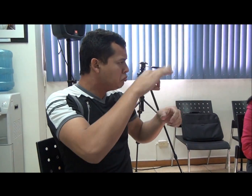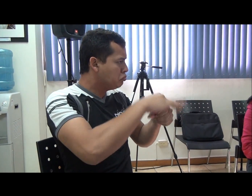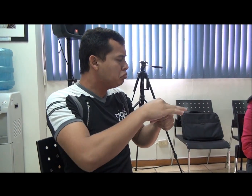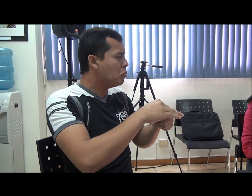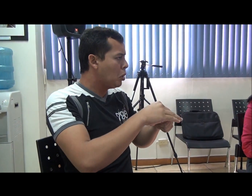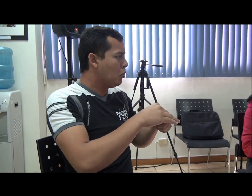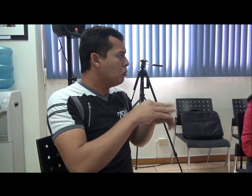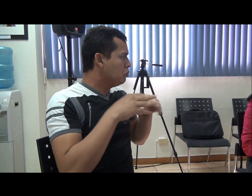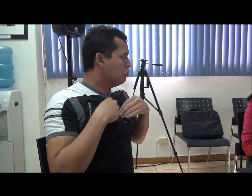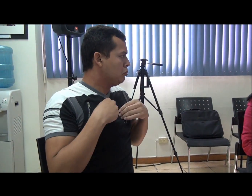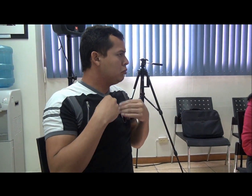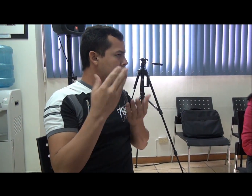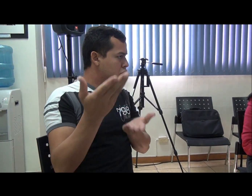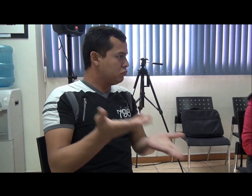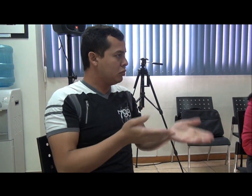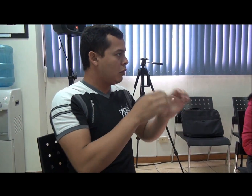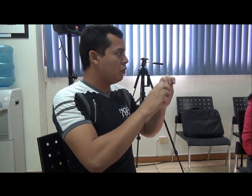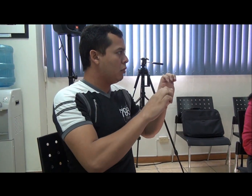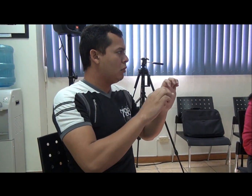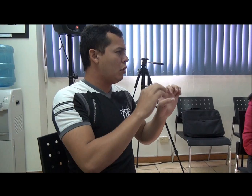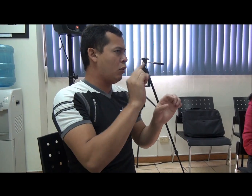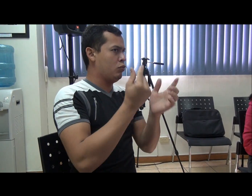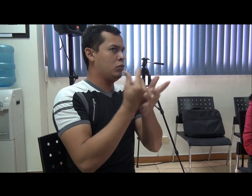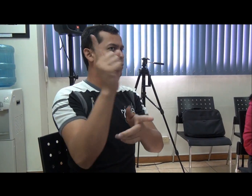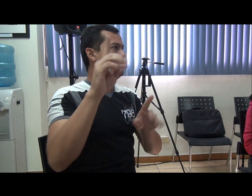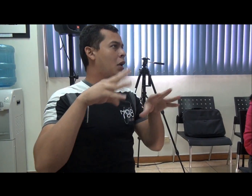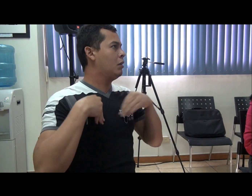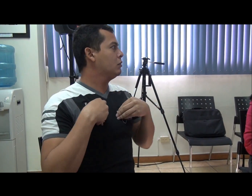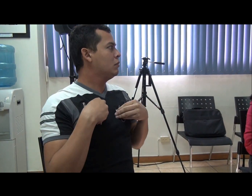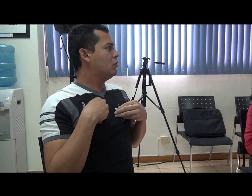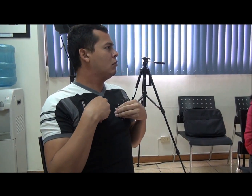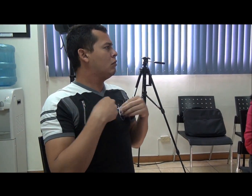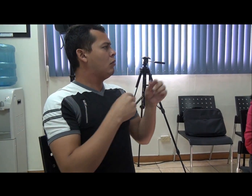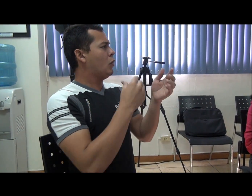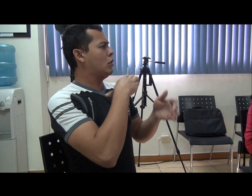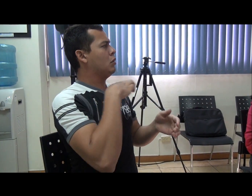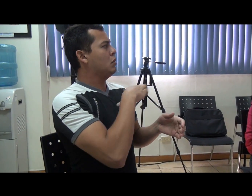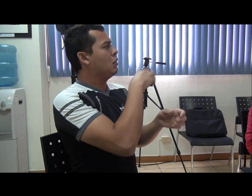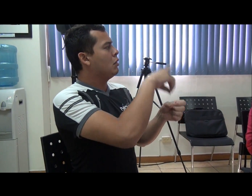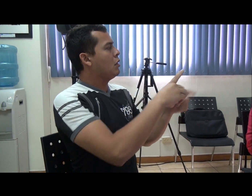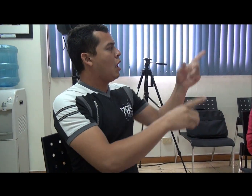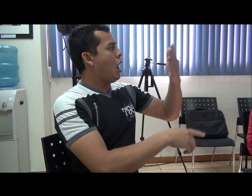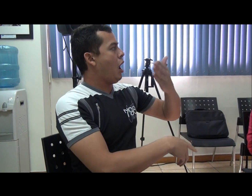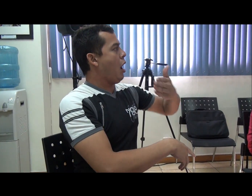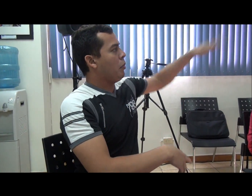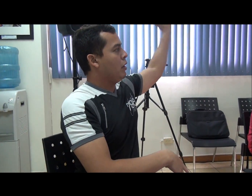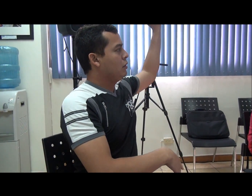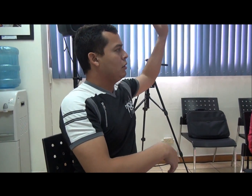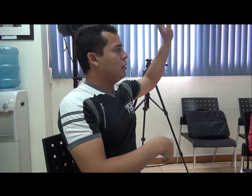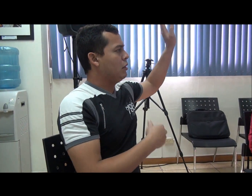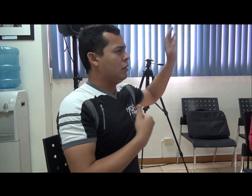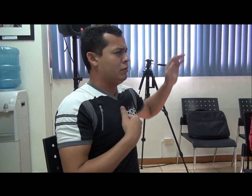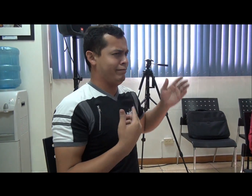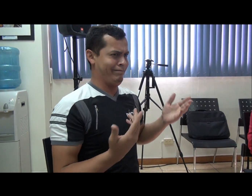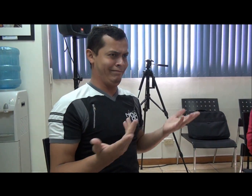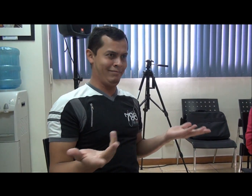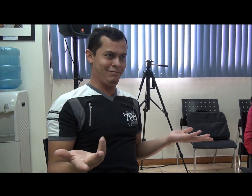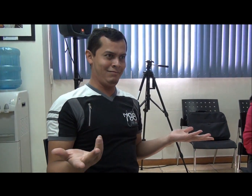Y podríamos acordar y hacer y votar quién podrían estar en ese